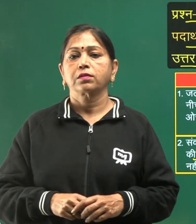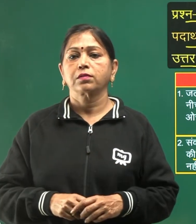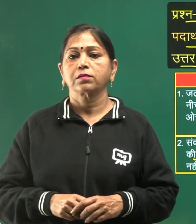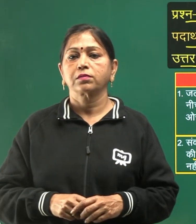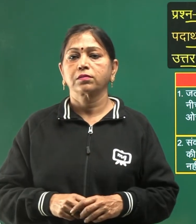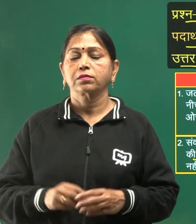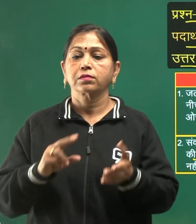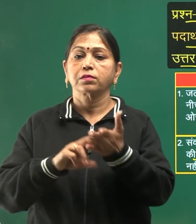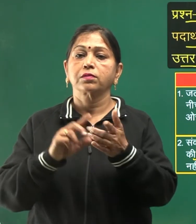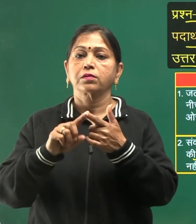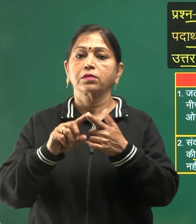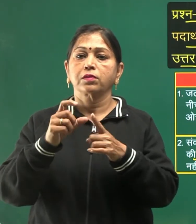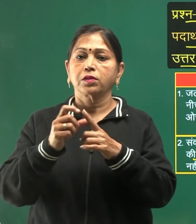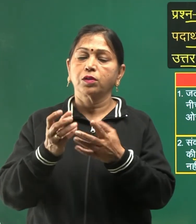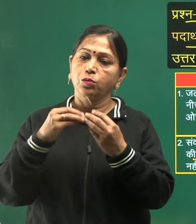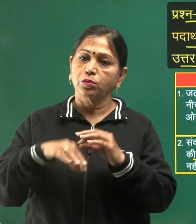आवश्यकता होती है।